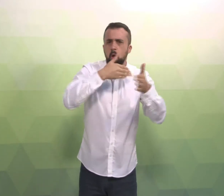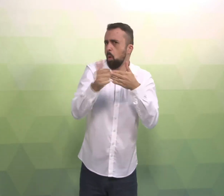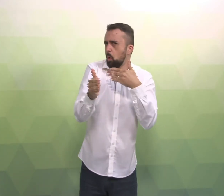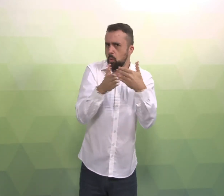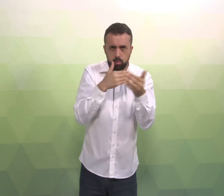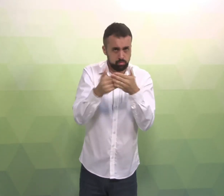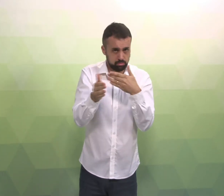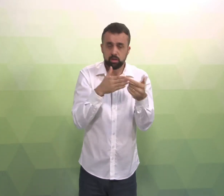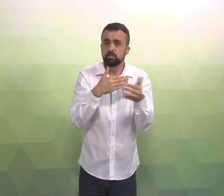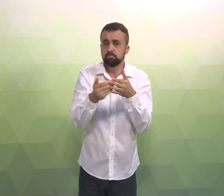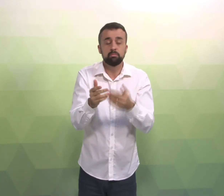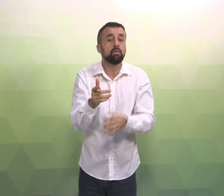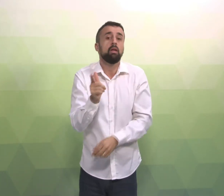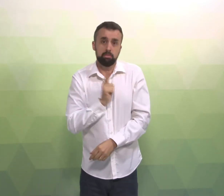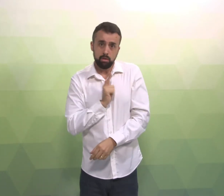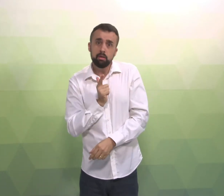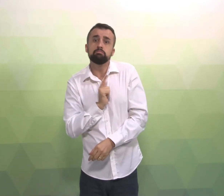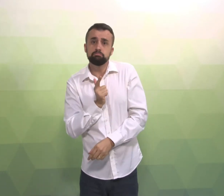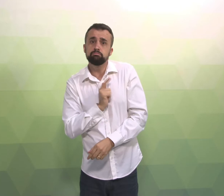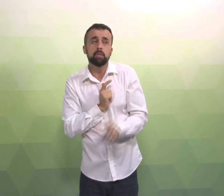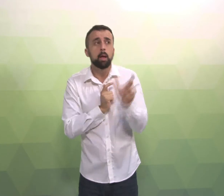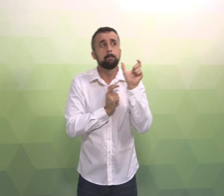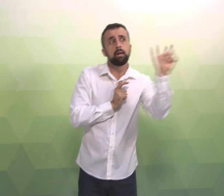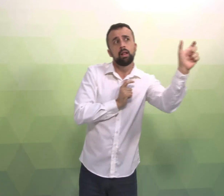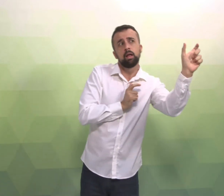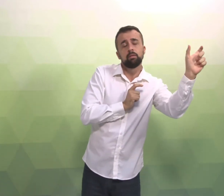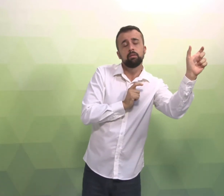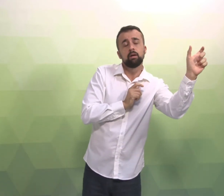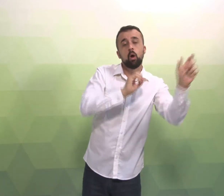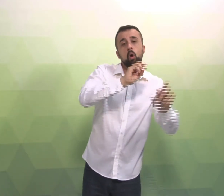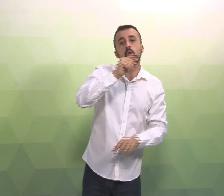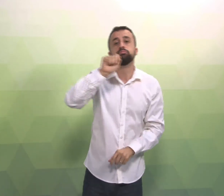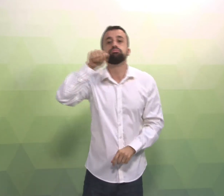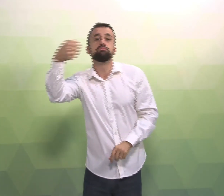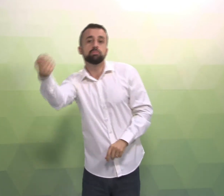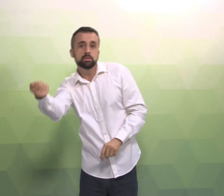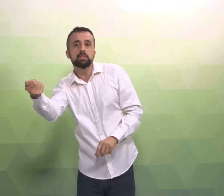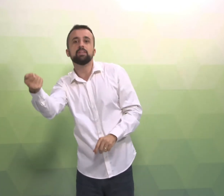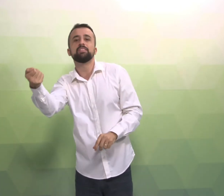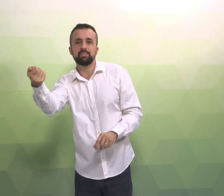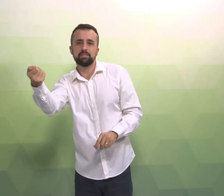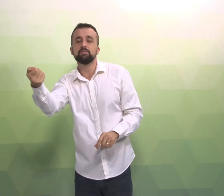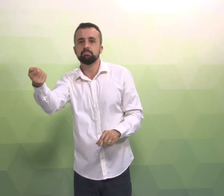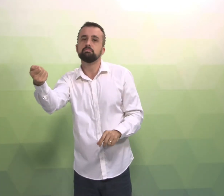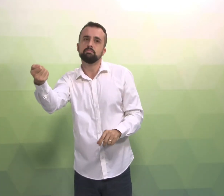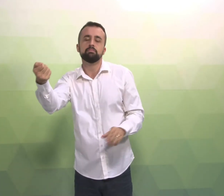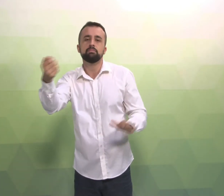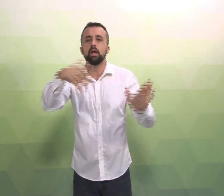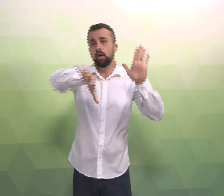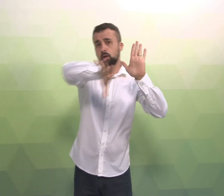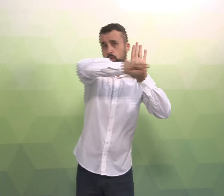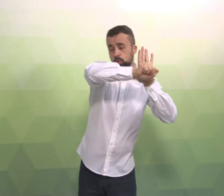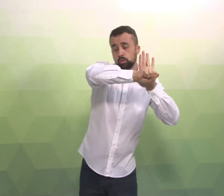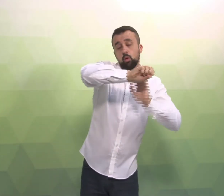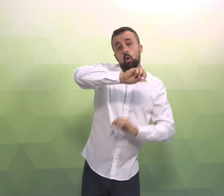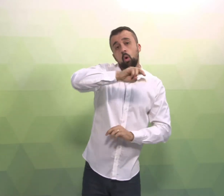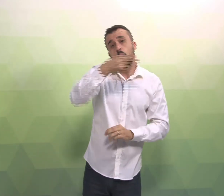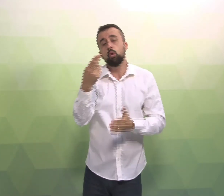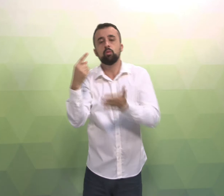Qualquer língua, tanto as línguas orais quanto as línguas de sinais, possuem palavras ou